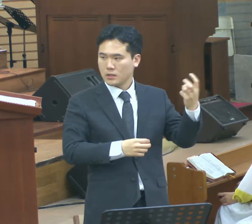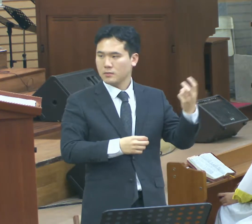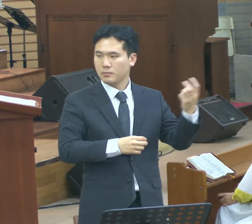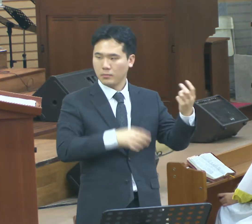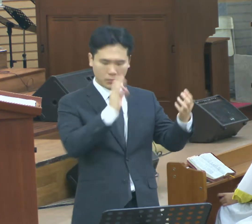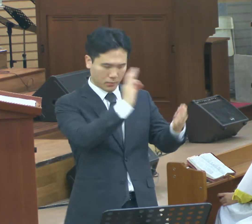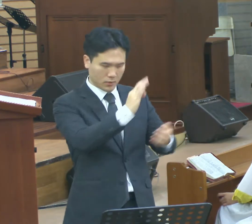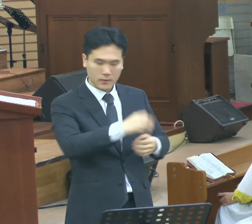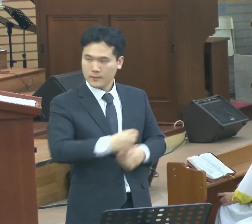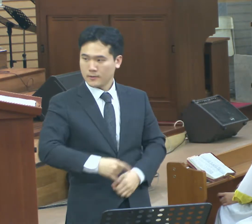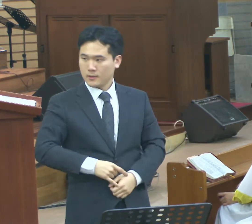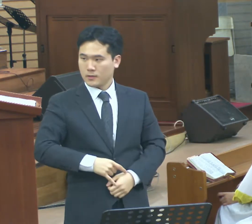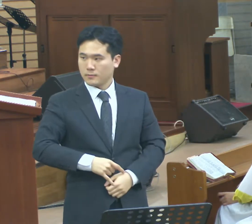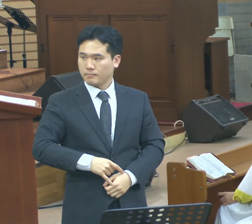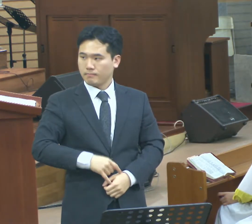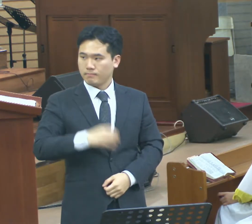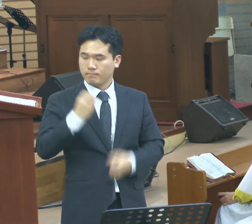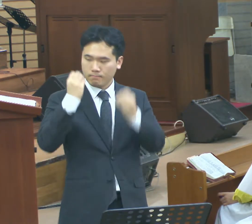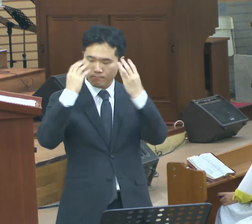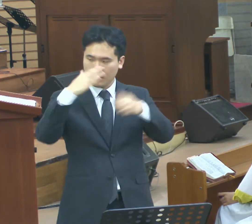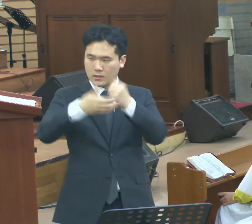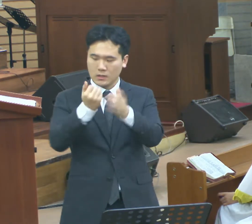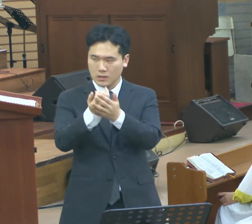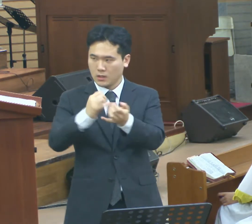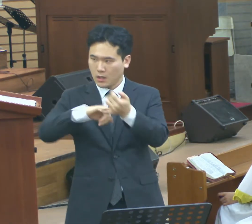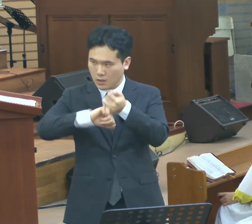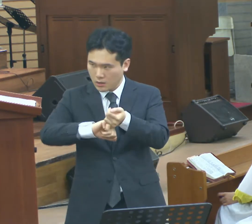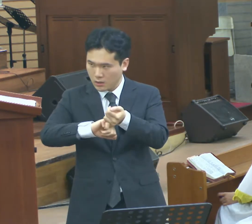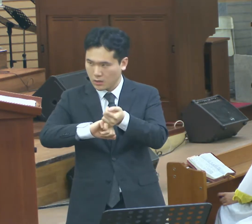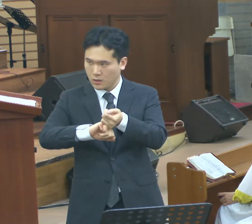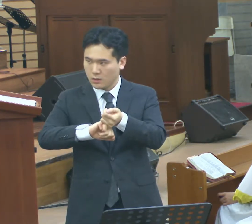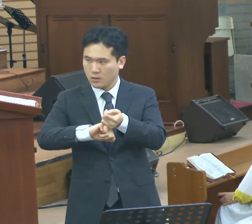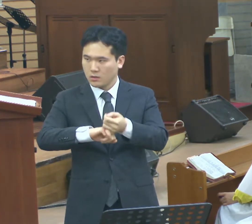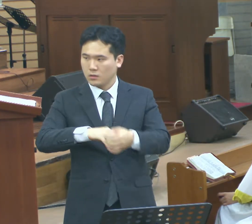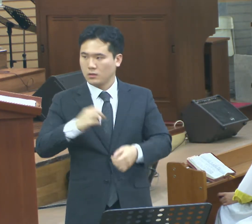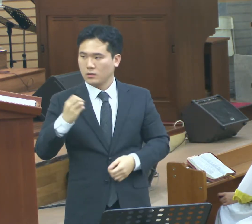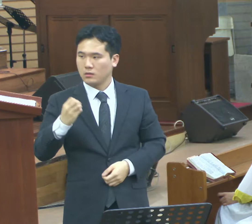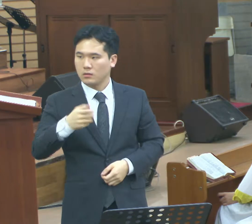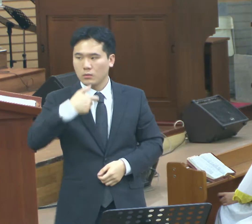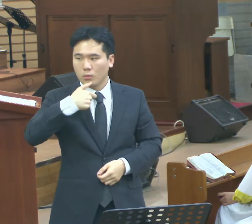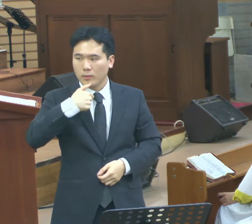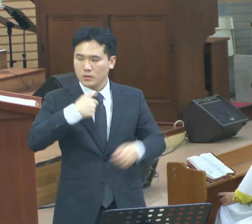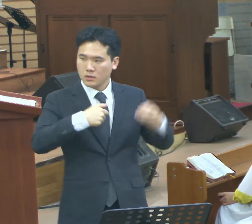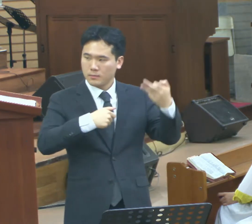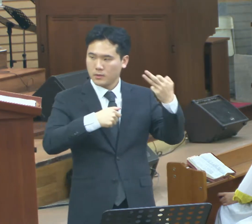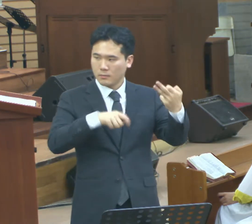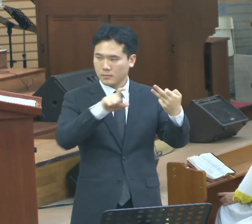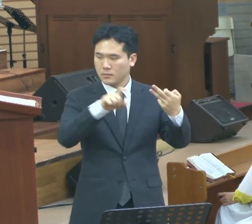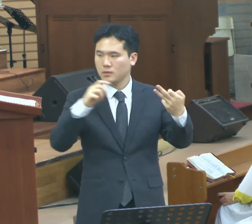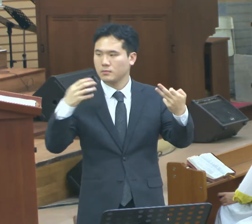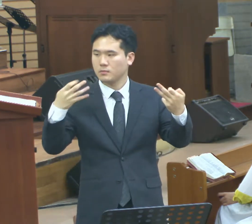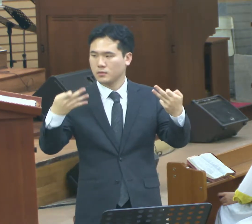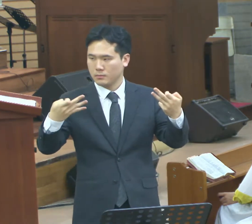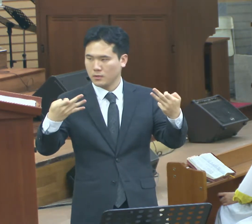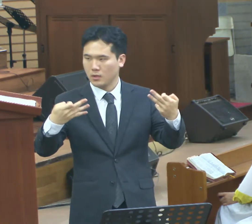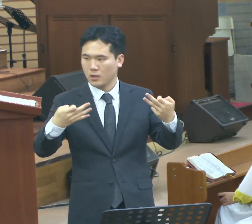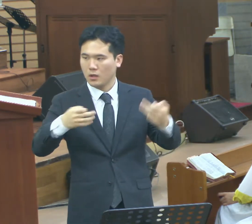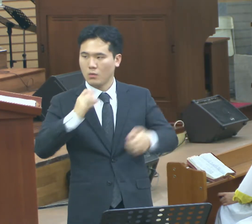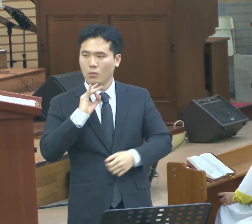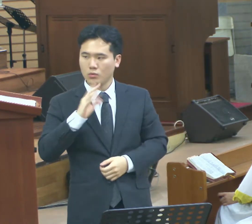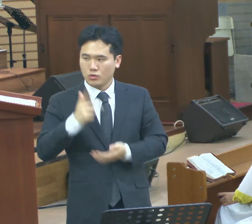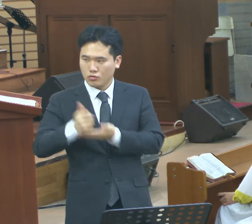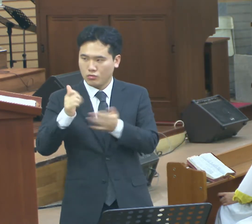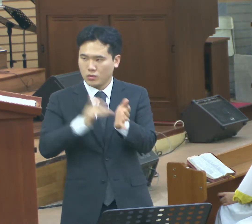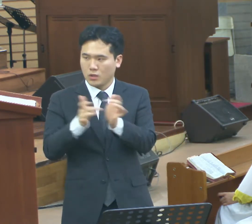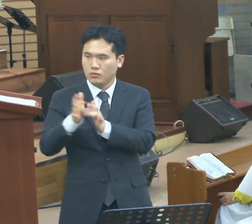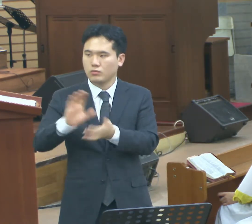가면 로마서 13장 14절 오직 주 예수 그리스도로 옷 입고 그랬어요. 그리고